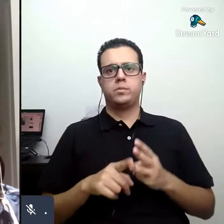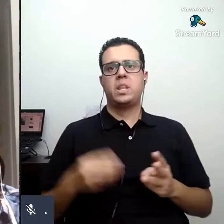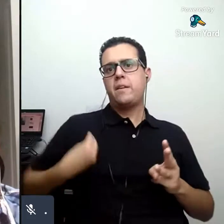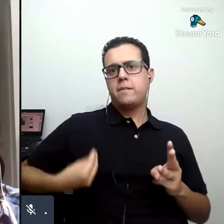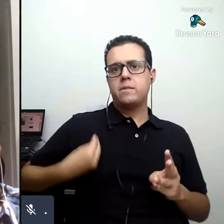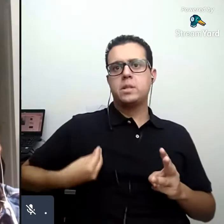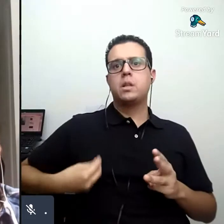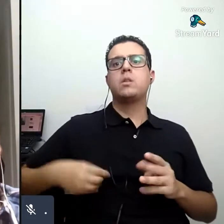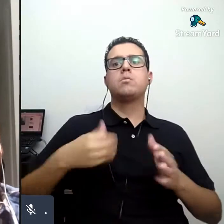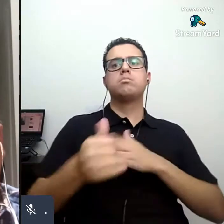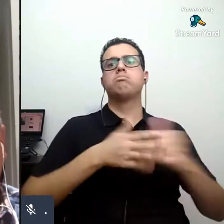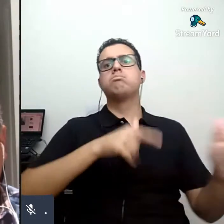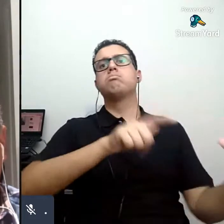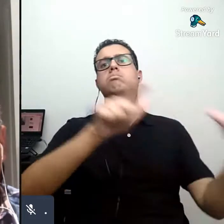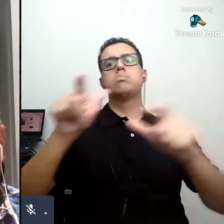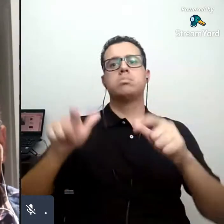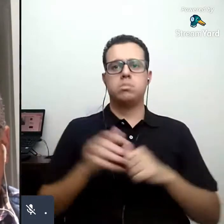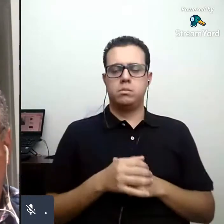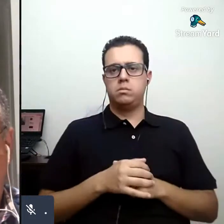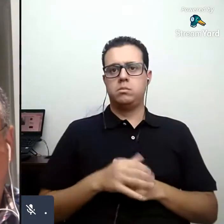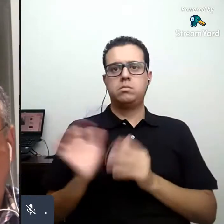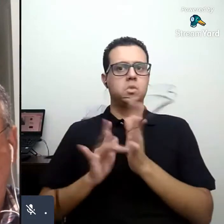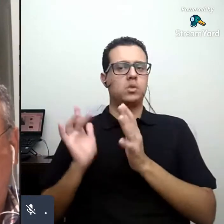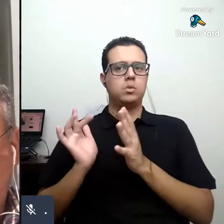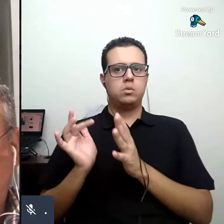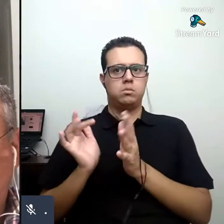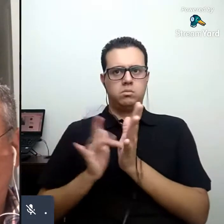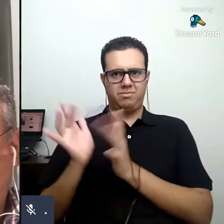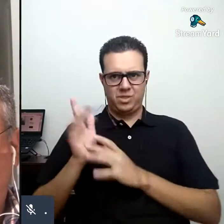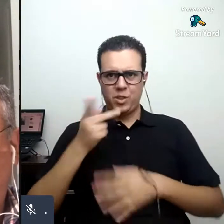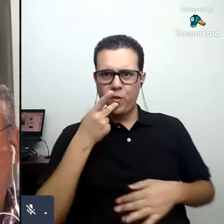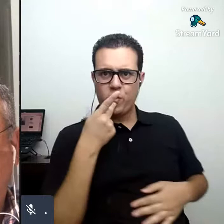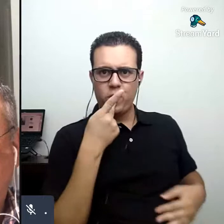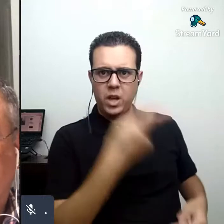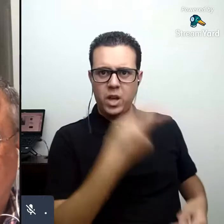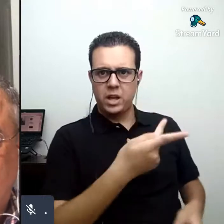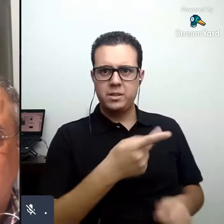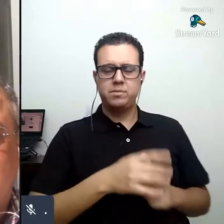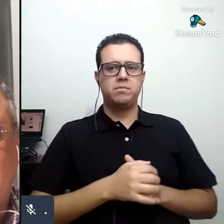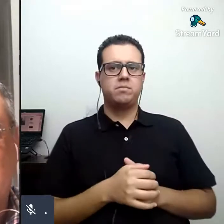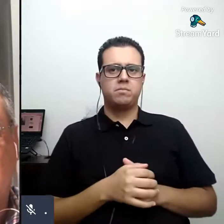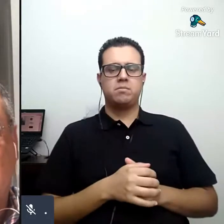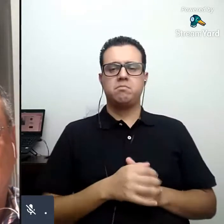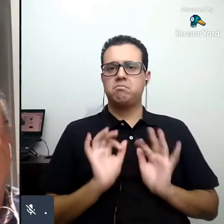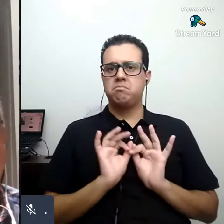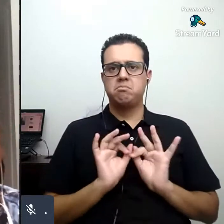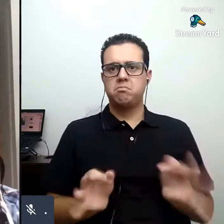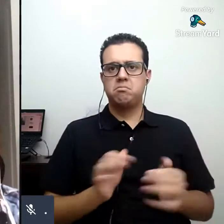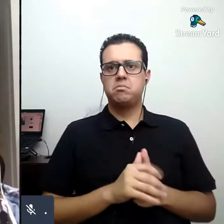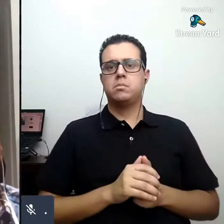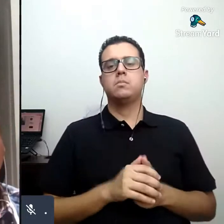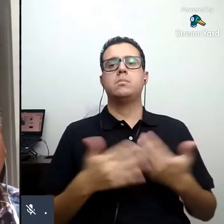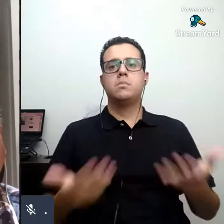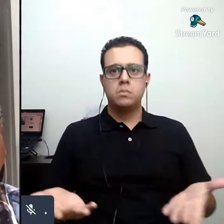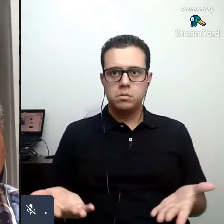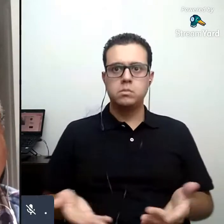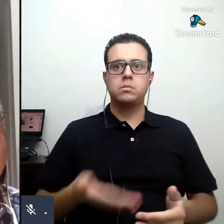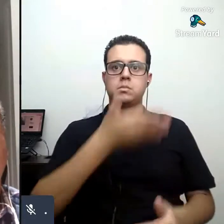declara. Esta diferença feita, então, na vida deste